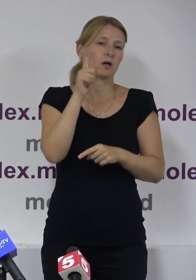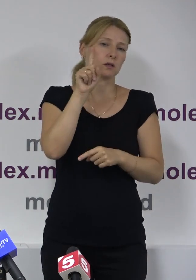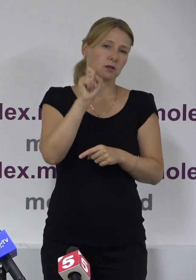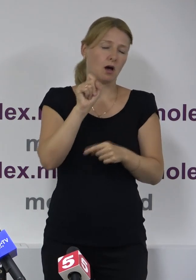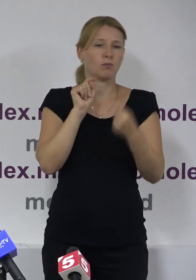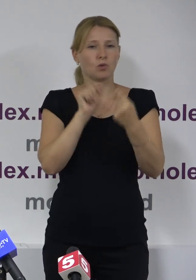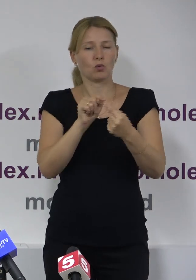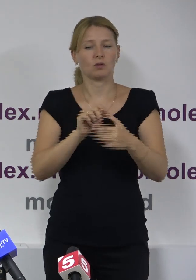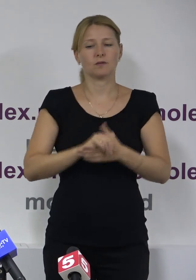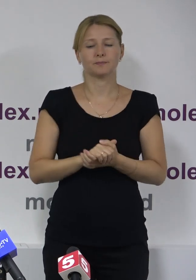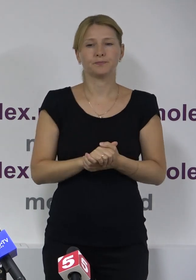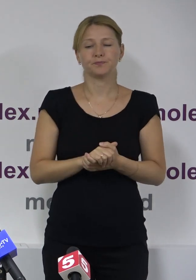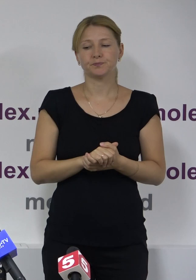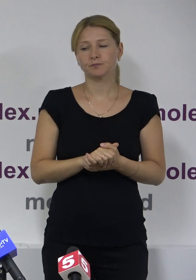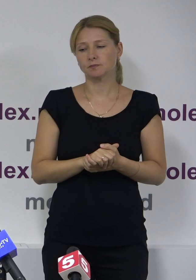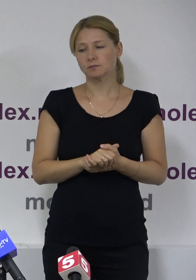cu privire la